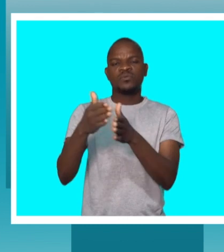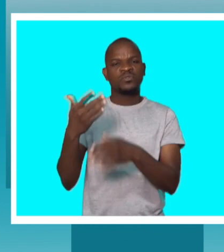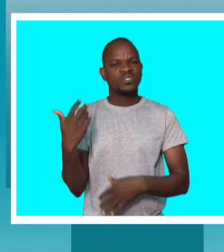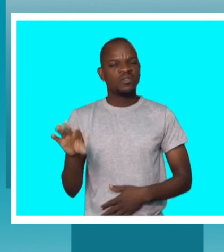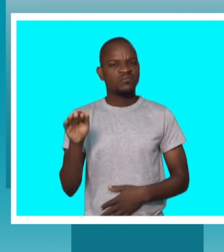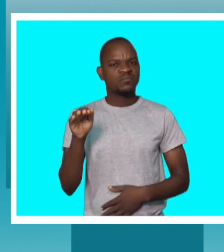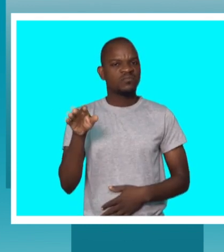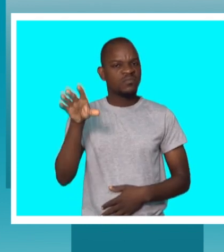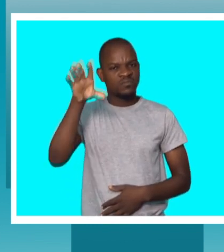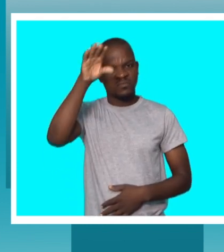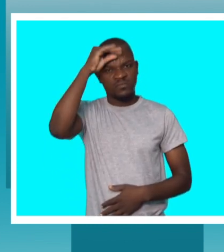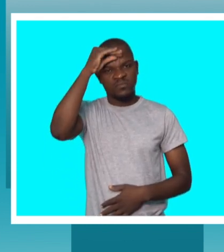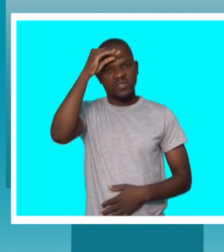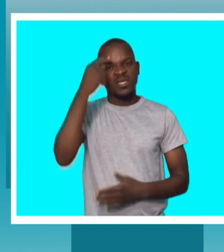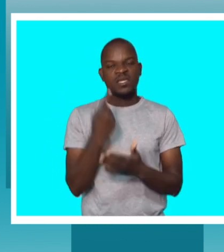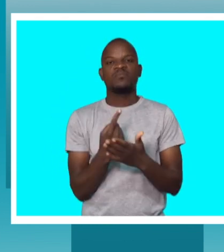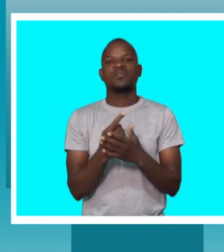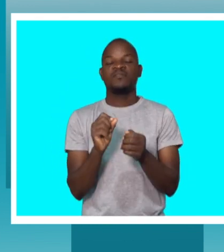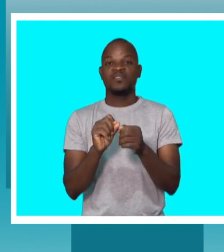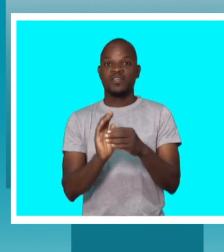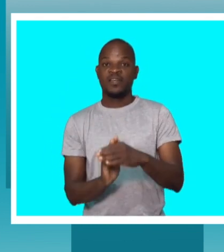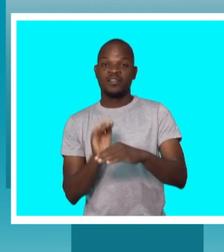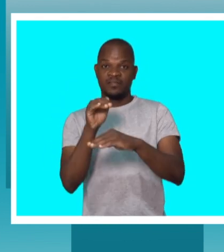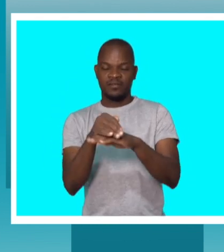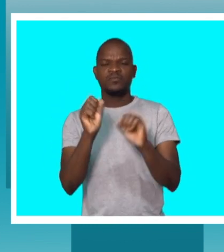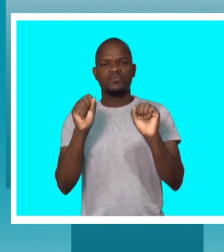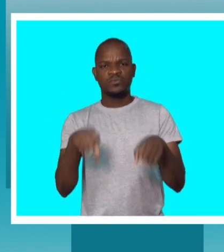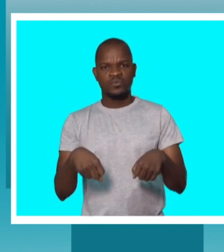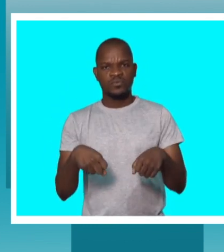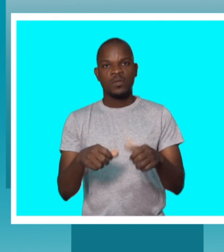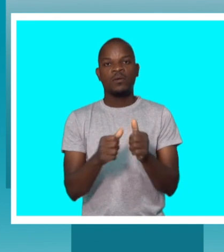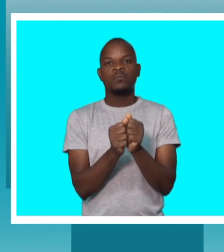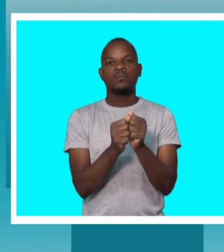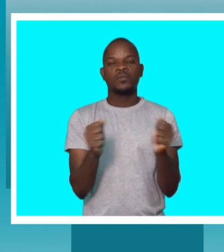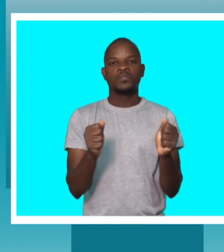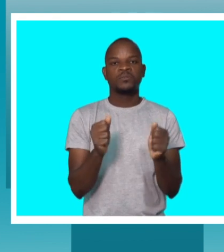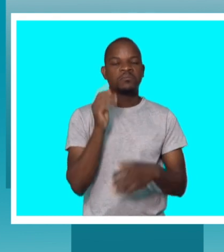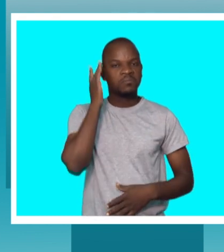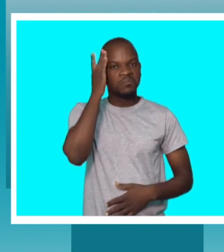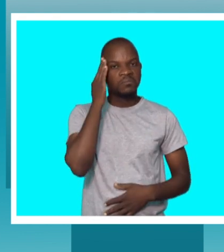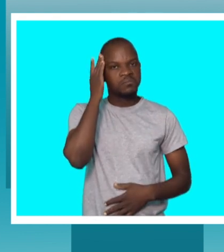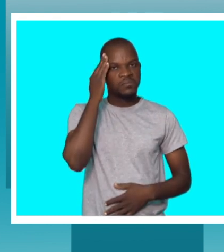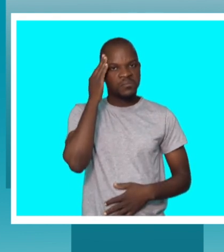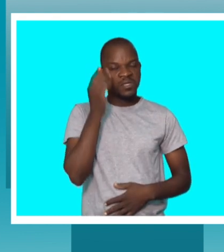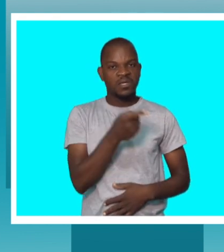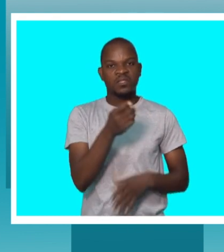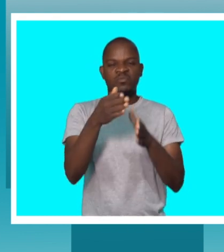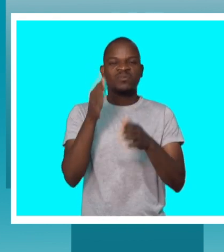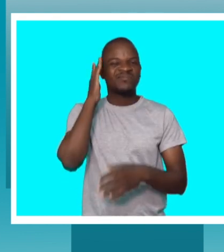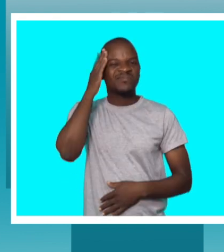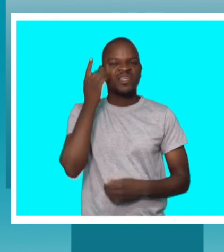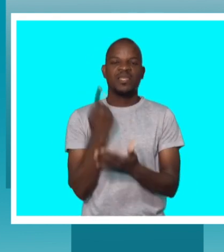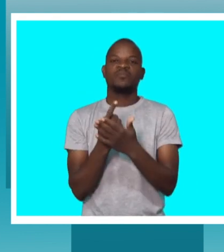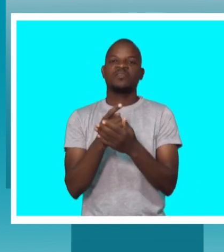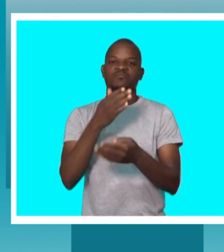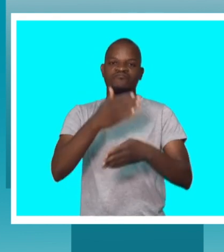pessoas perceberam de que tinha que fazer acessibilidade ou construir acessibilidade, mas o pensamento, na sua maioria,